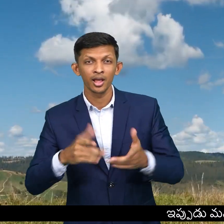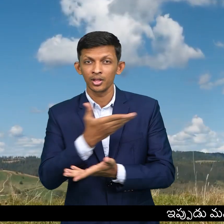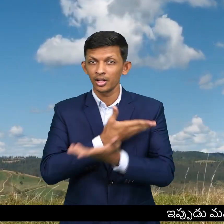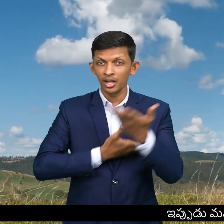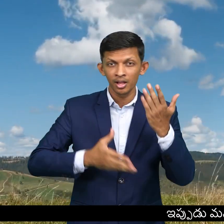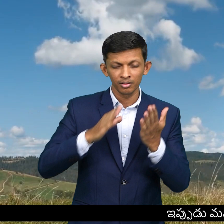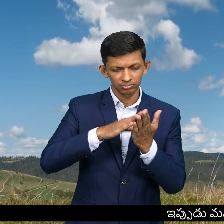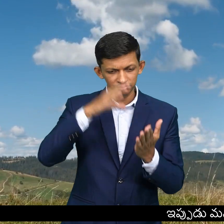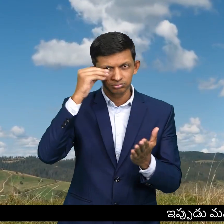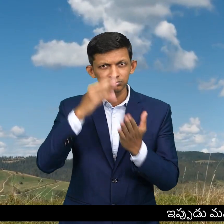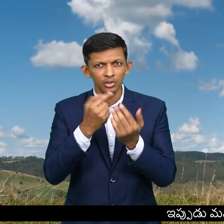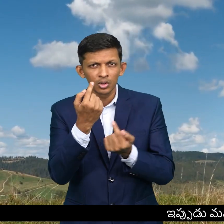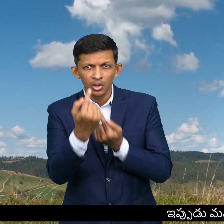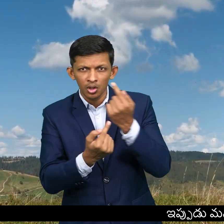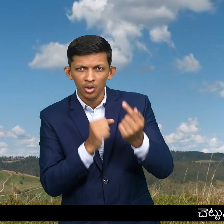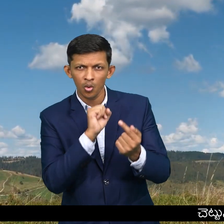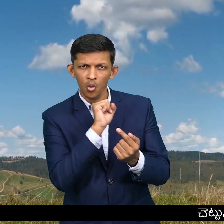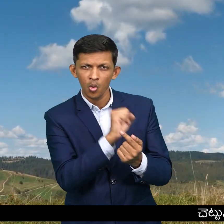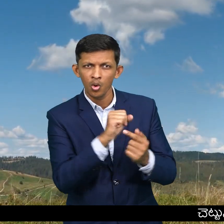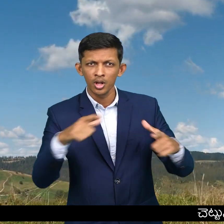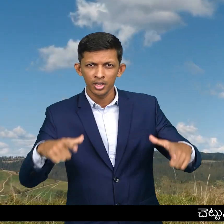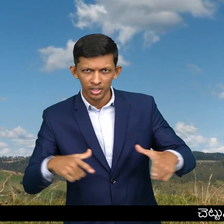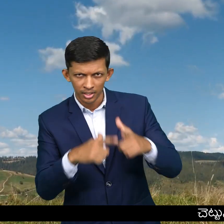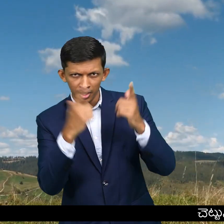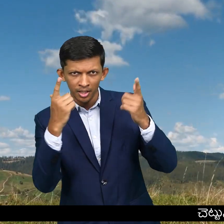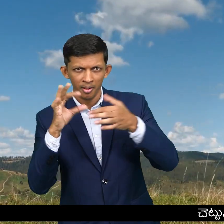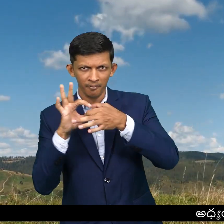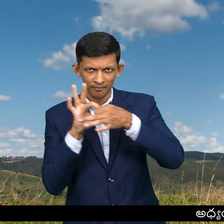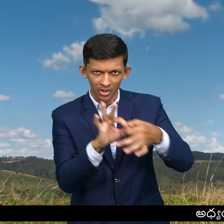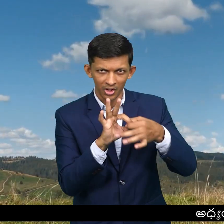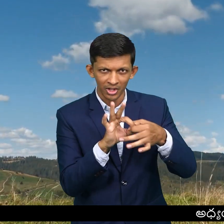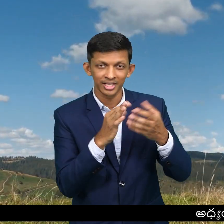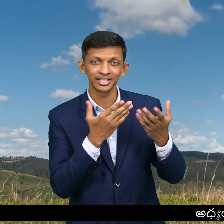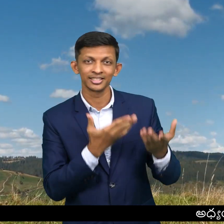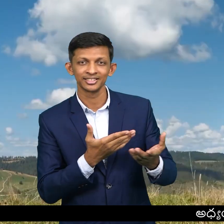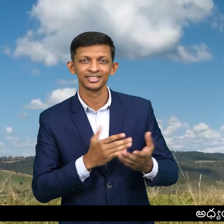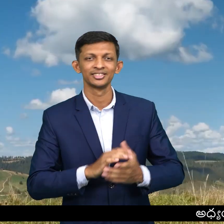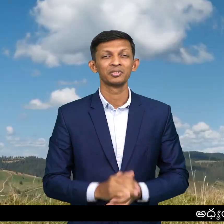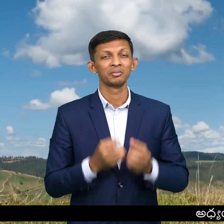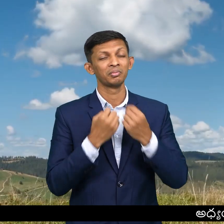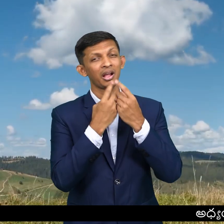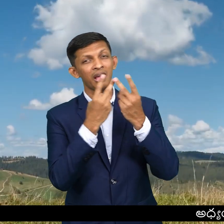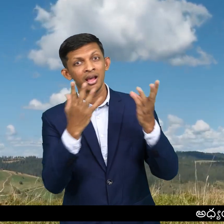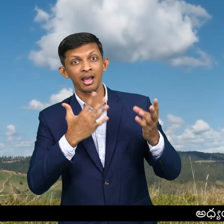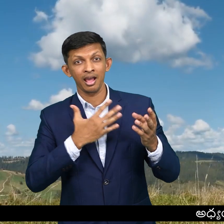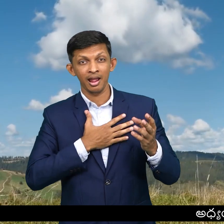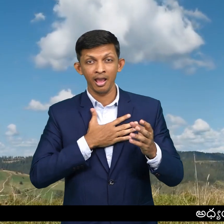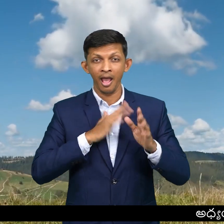ఇప్పుడు మనం ఒక మొక్క లేదా చెట్టును ఆవాసంగా అధ్యయనం చేద్దాం.